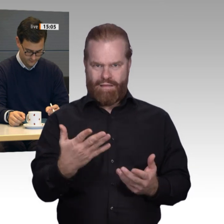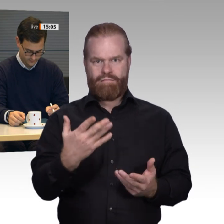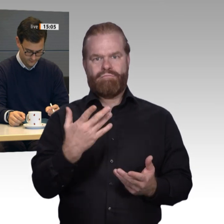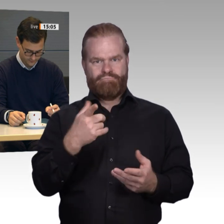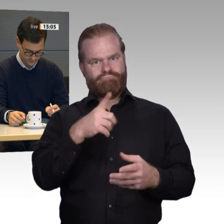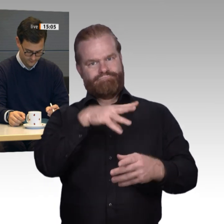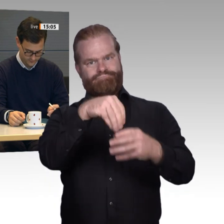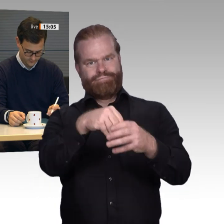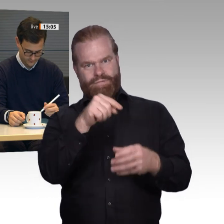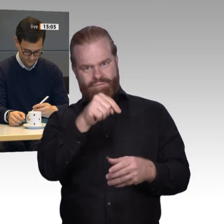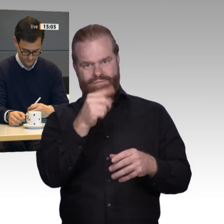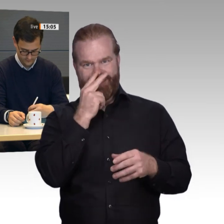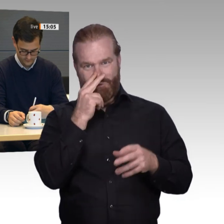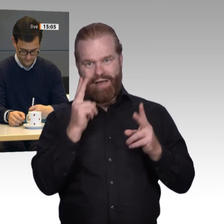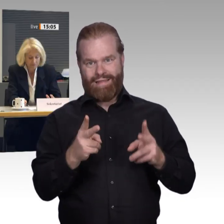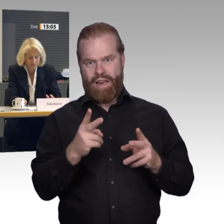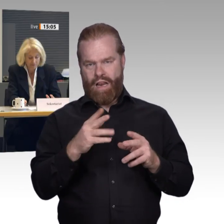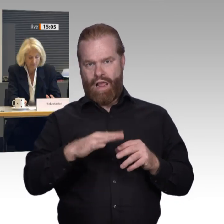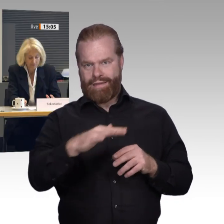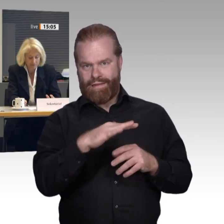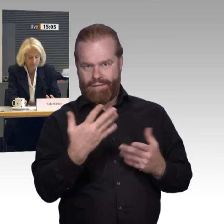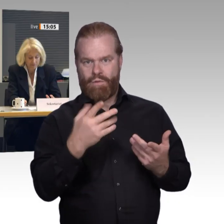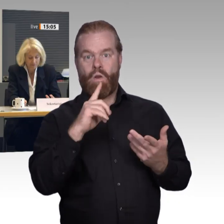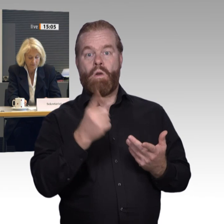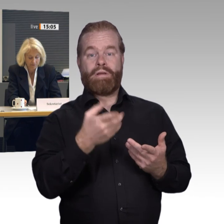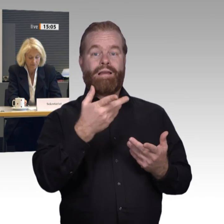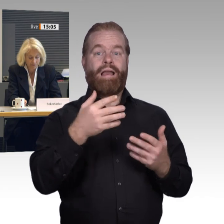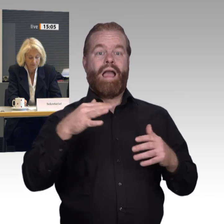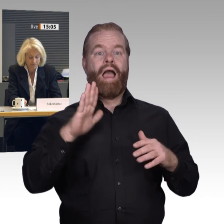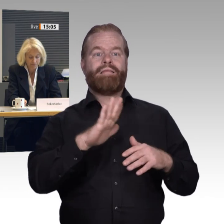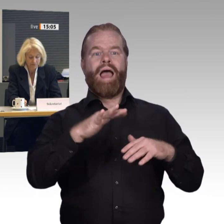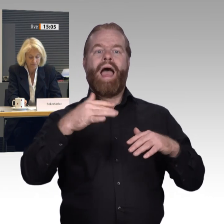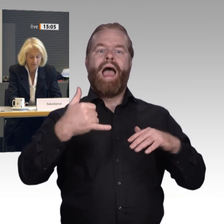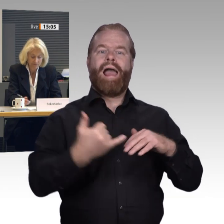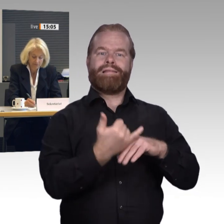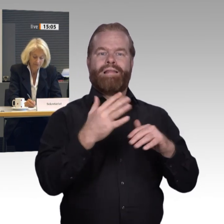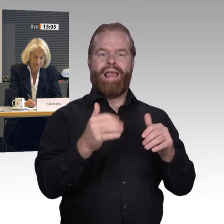Schwiegereltern zahlen. Frau Scheidt, bitte. Ja, vielen